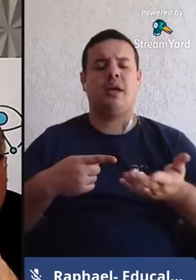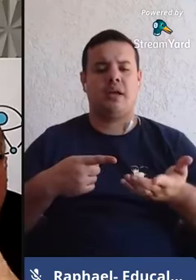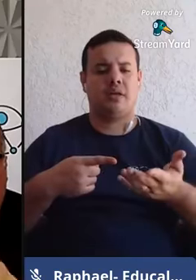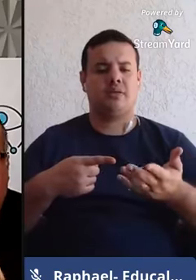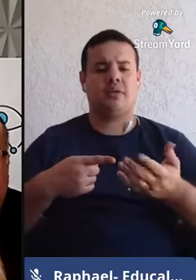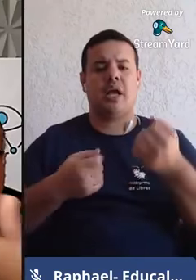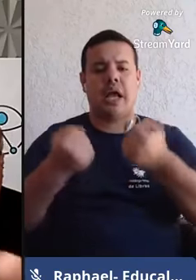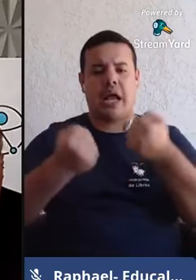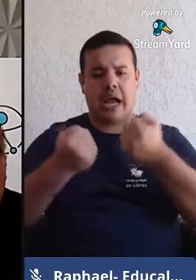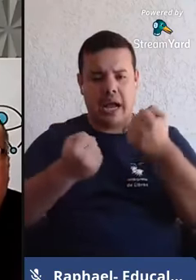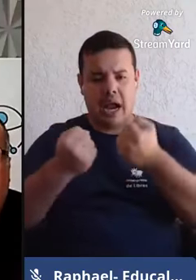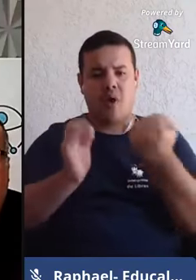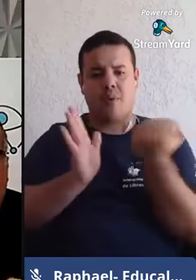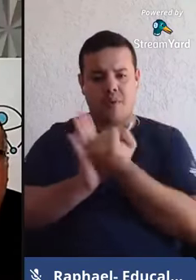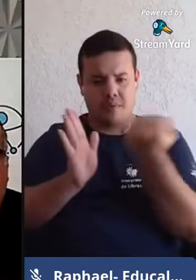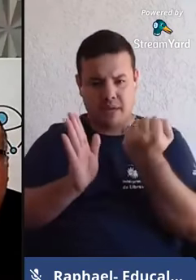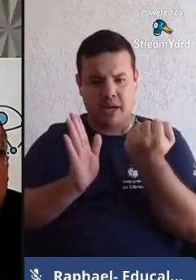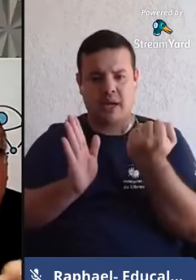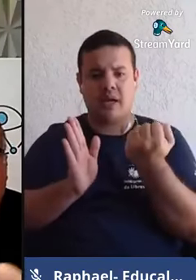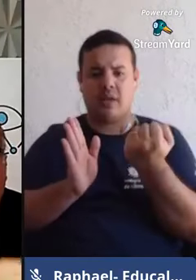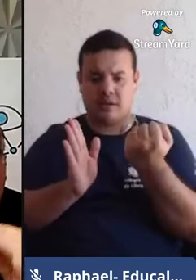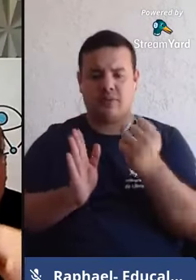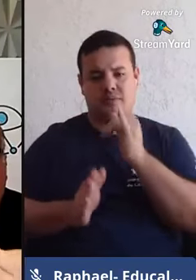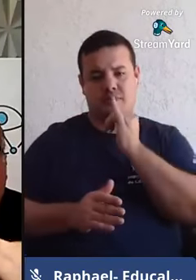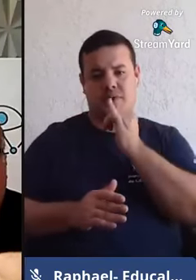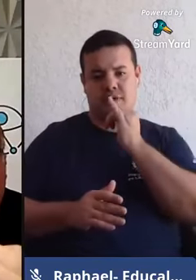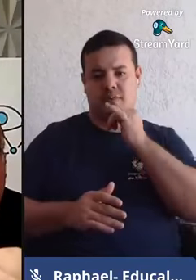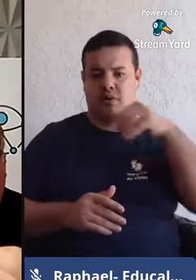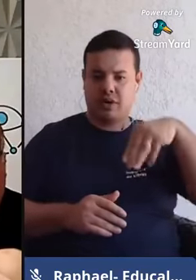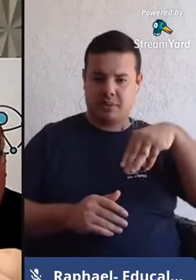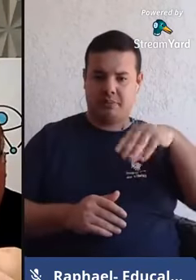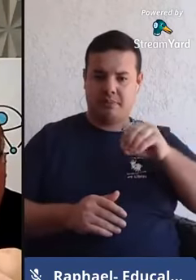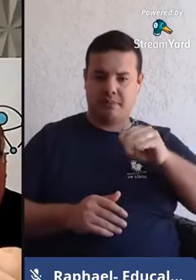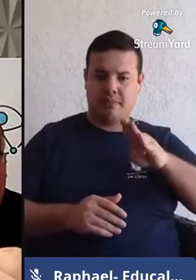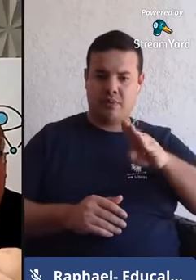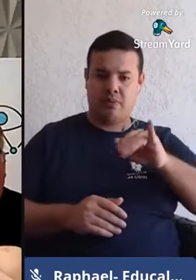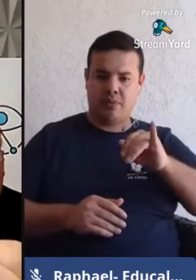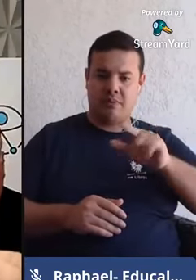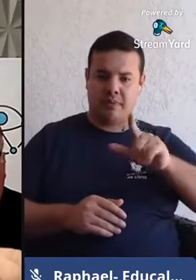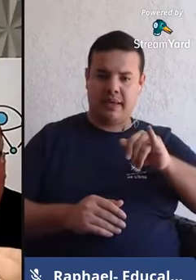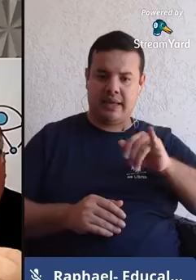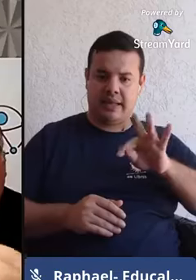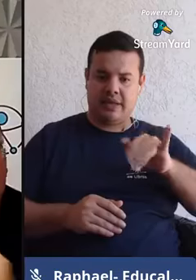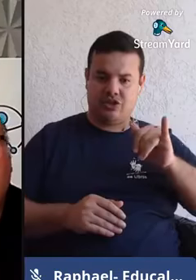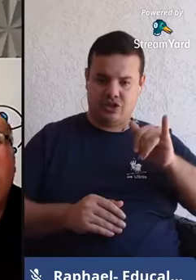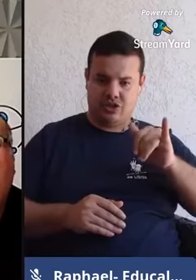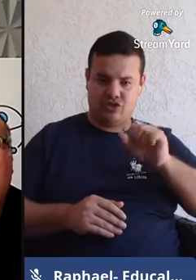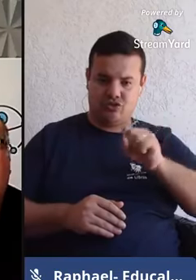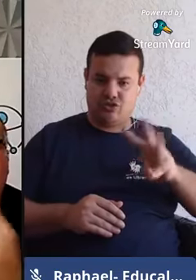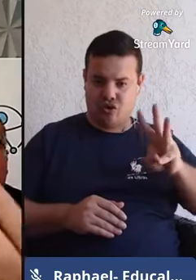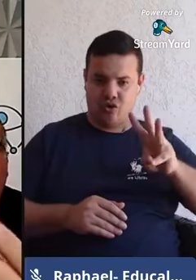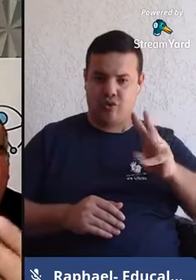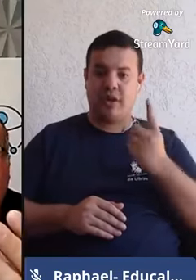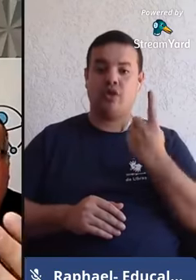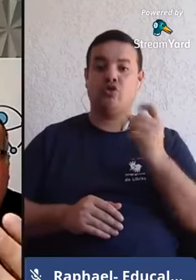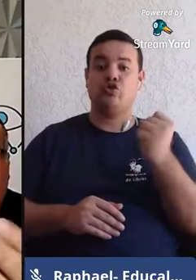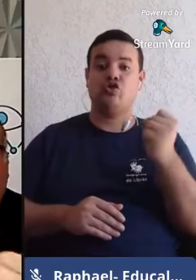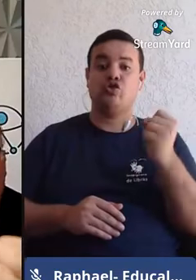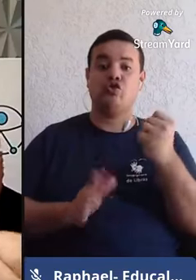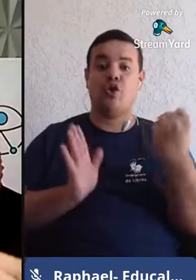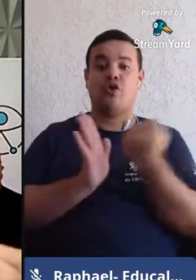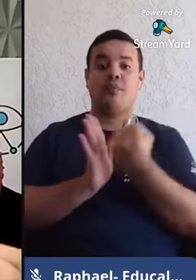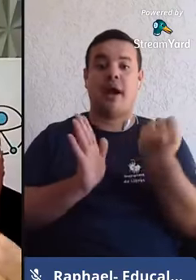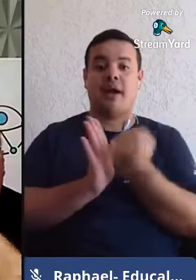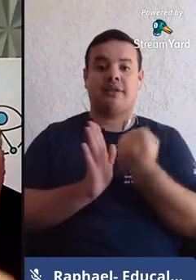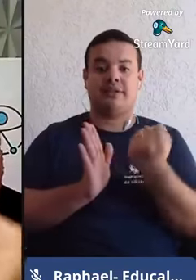montadoras de automóveis, por exemplo, na Mobility Show a gente tem 18 marcas de automóveis. 18. No auge da Reatec eu tive 8.